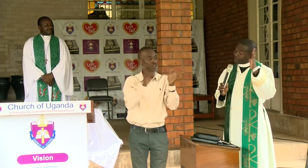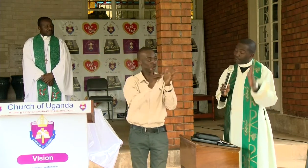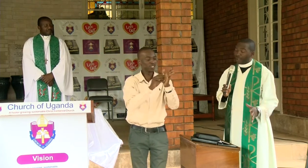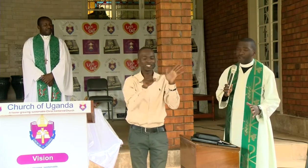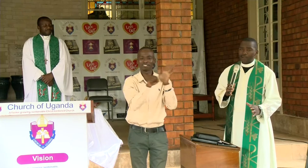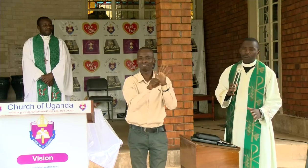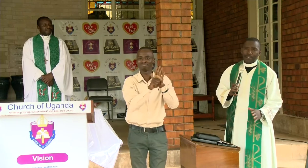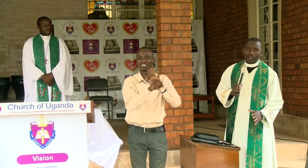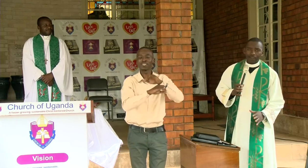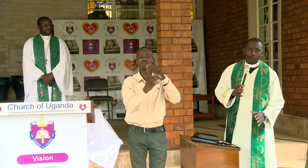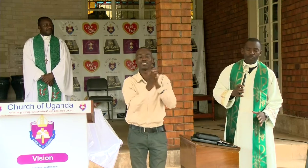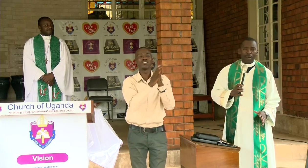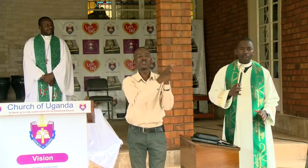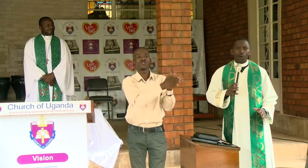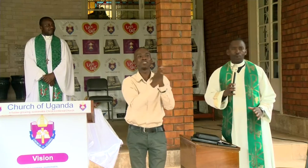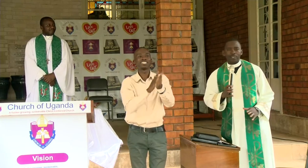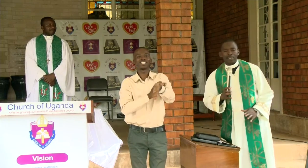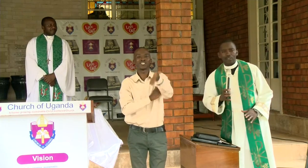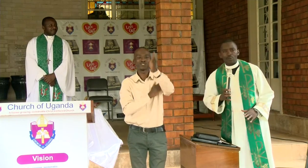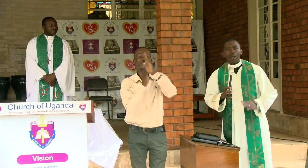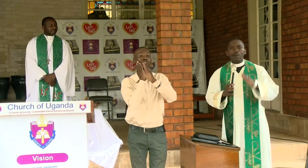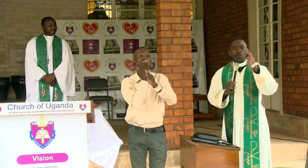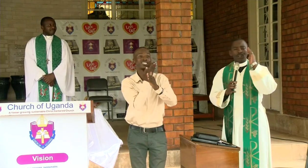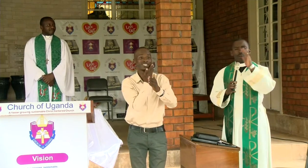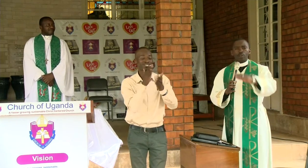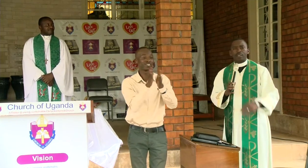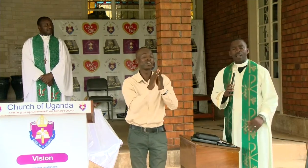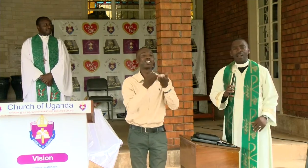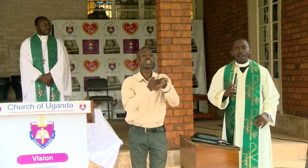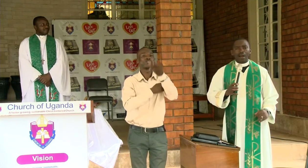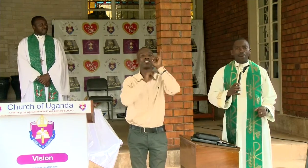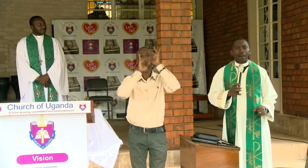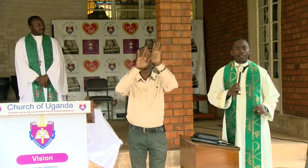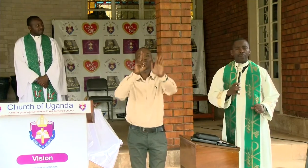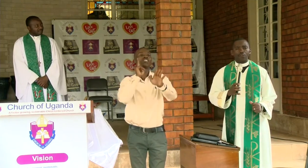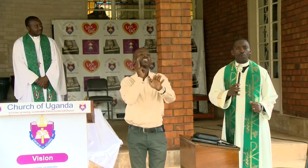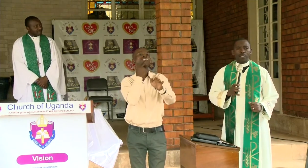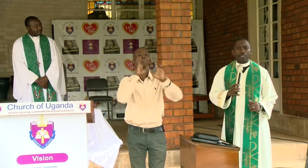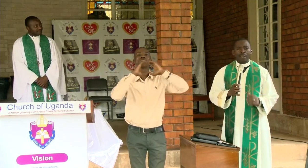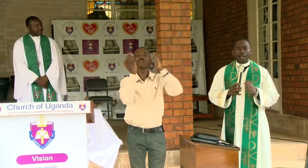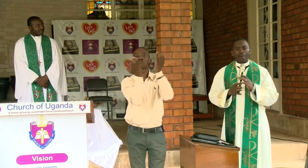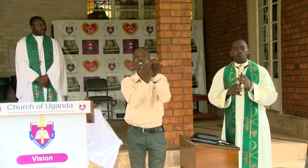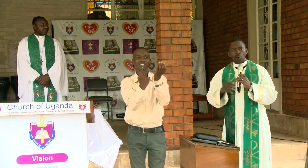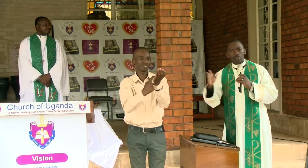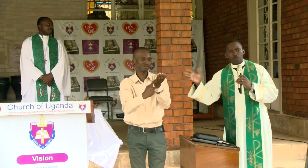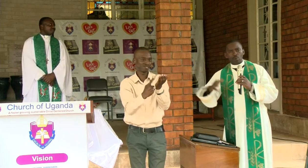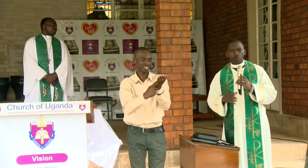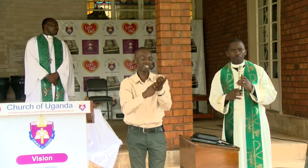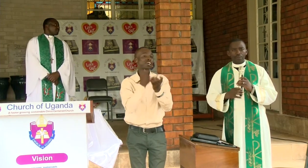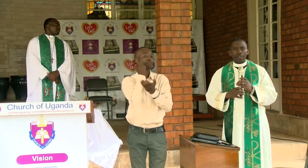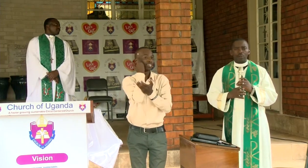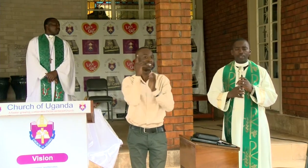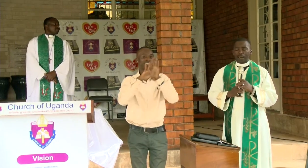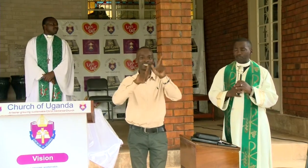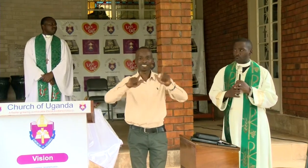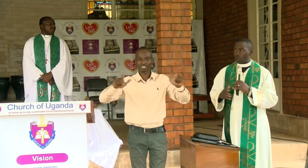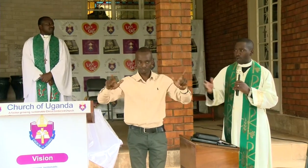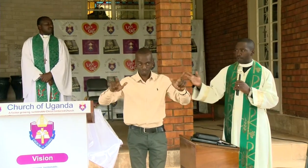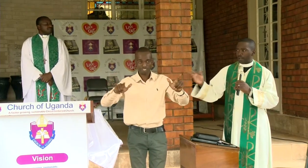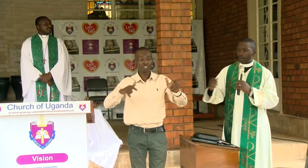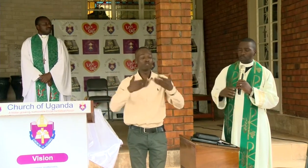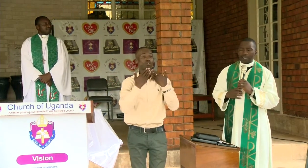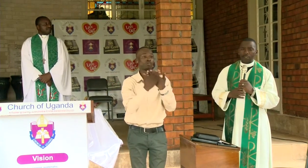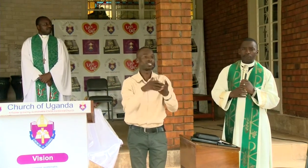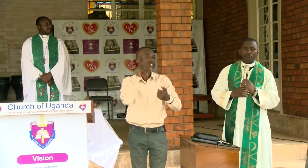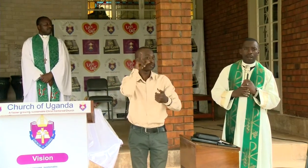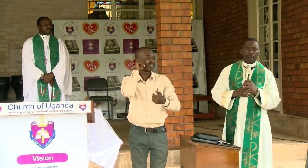ne balekichala. Twebaza Katonda olw'ekisa ekyo. Mukama, batuwere nnyo omukisa aba deaf community, aba ololimi olwo. Twebaza Katonda wa